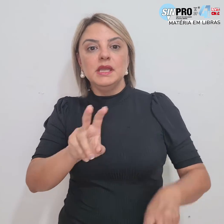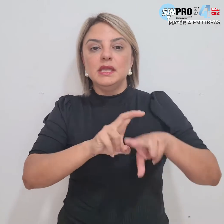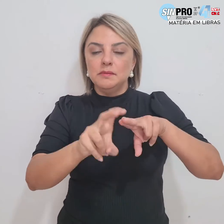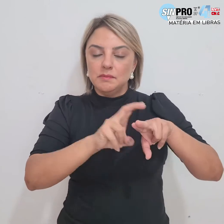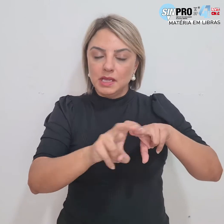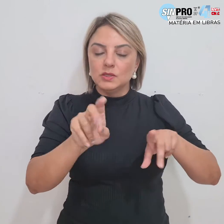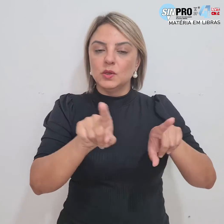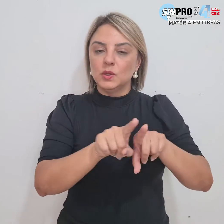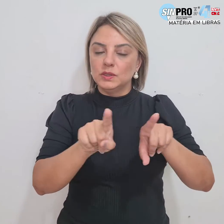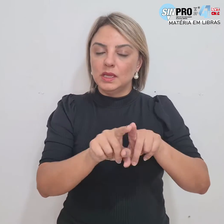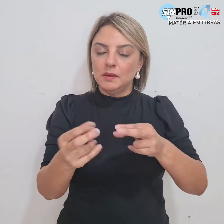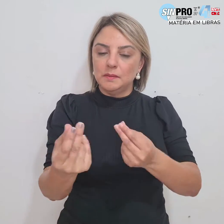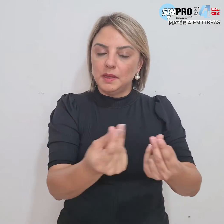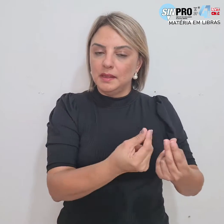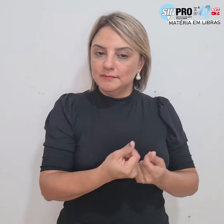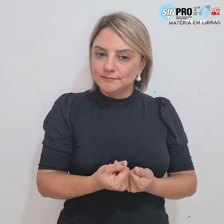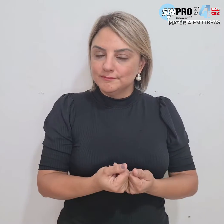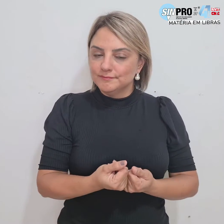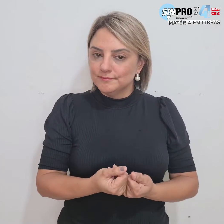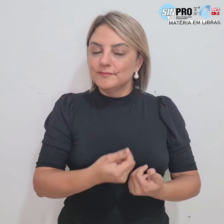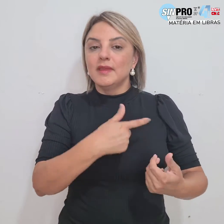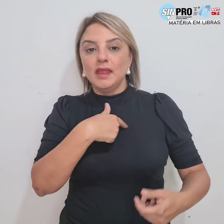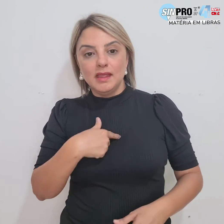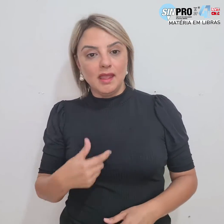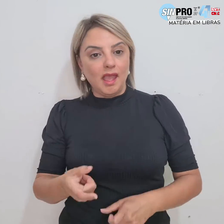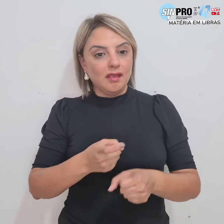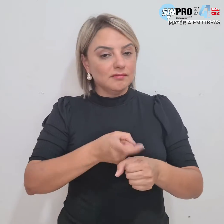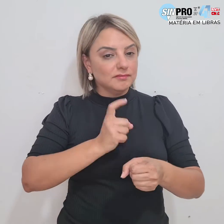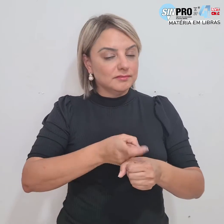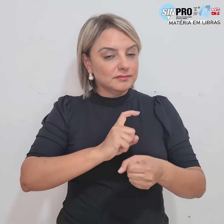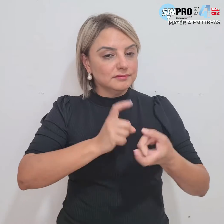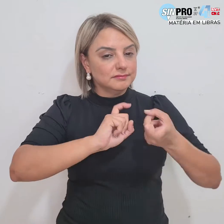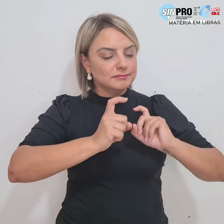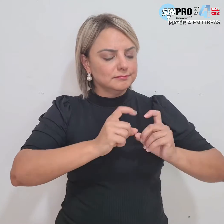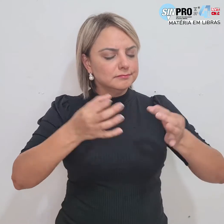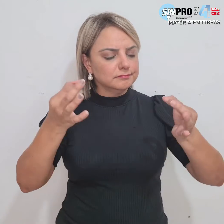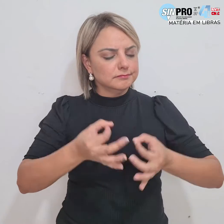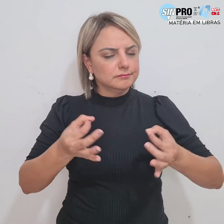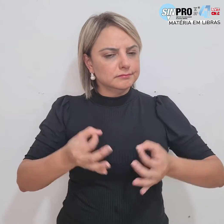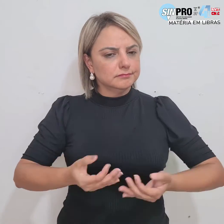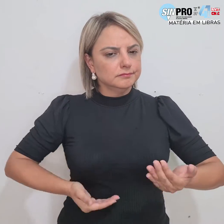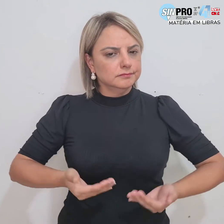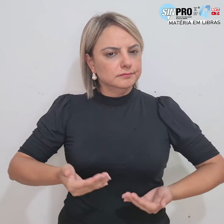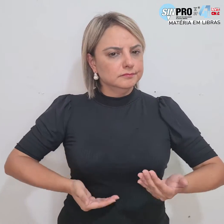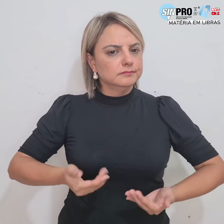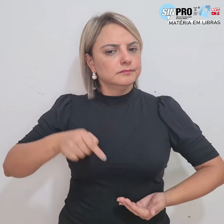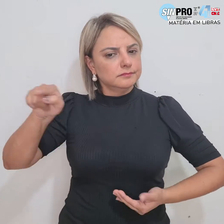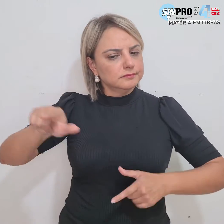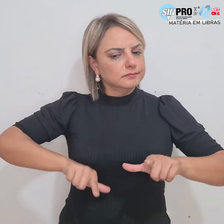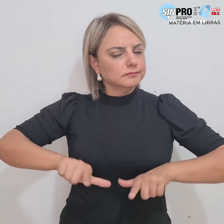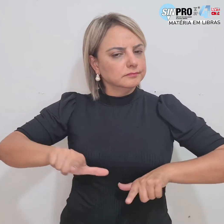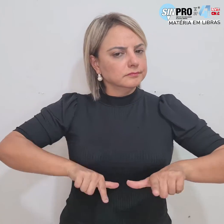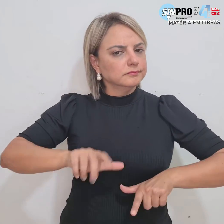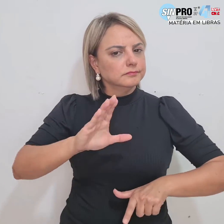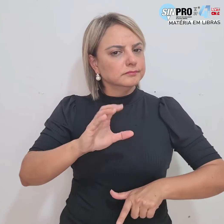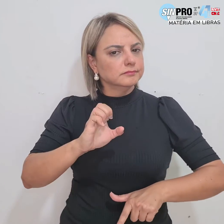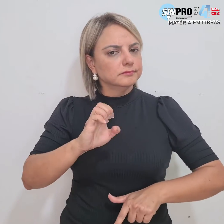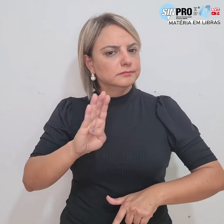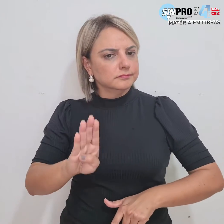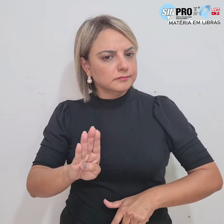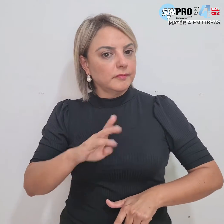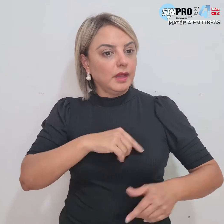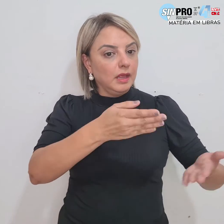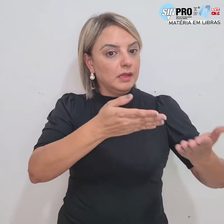e coloca a venda a um dos patrimônios mais lucrativos da nossa capital, administrado com excelência pelos servidores que nele